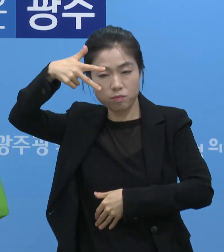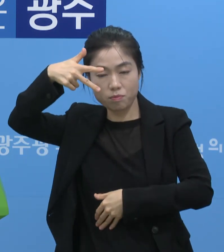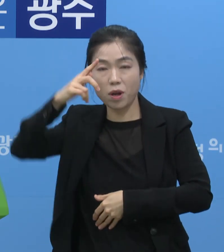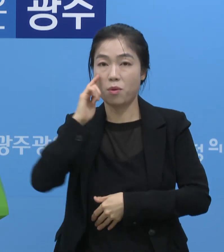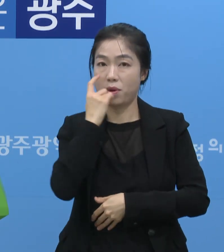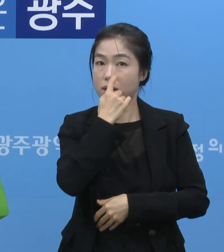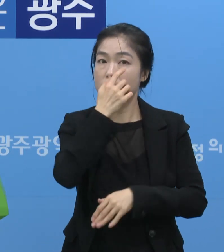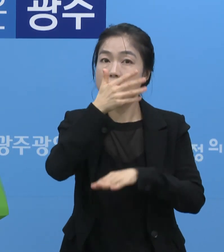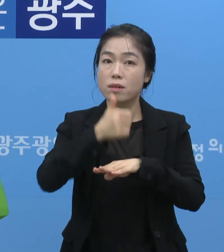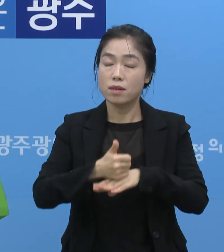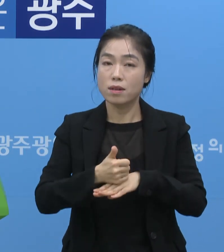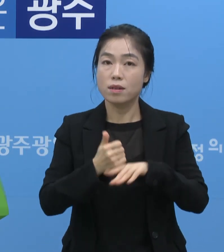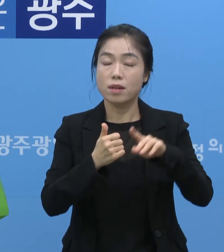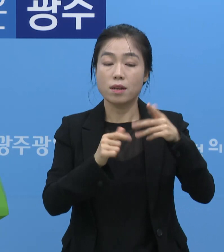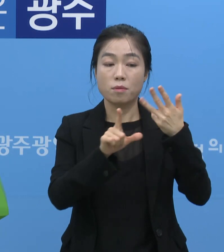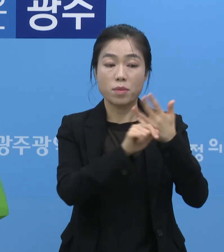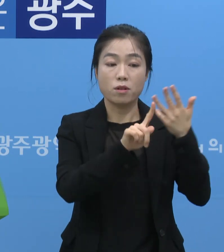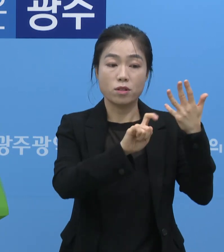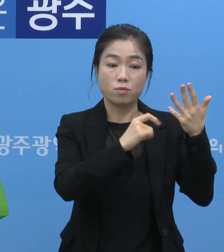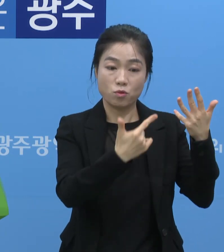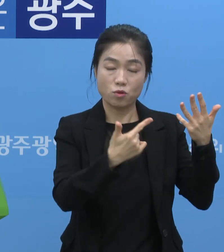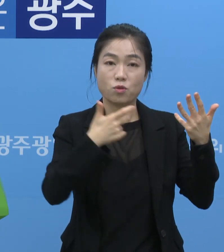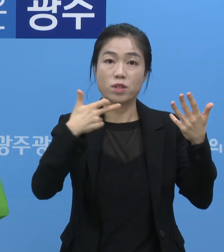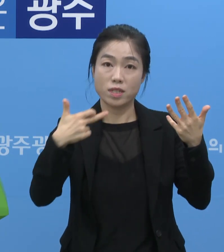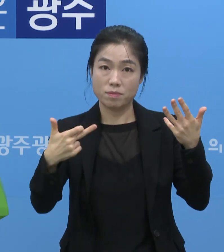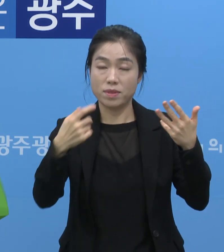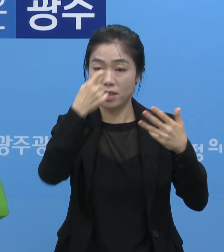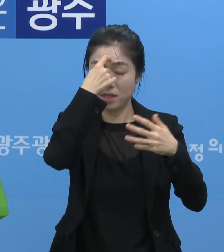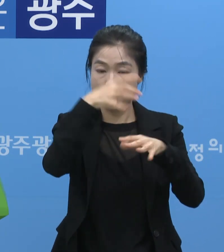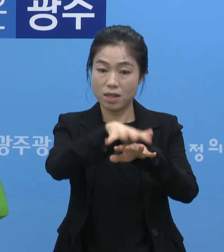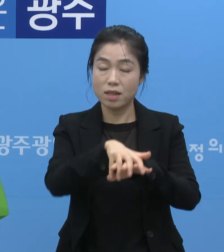결과 16일, 17일에 그